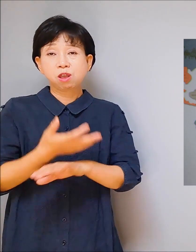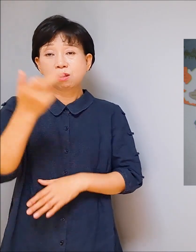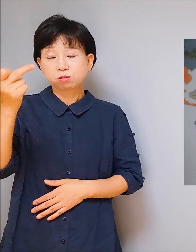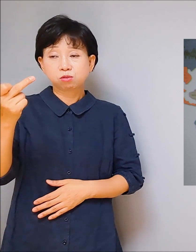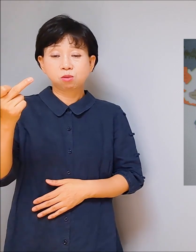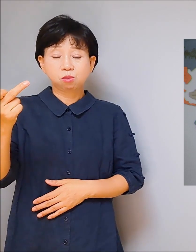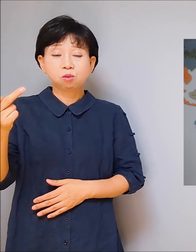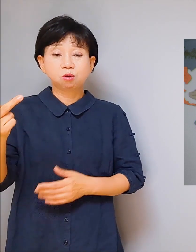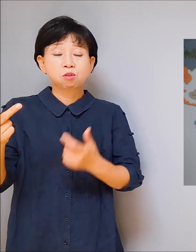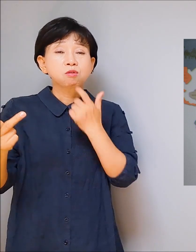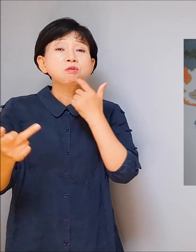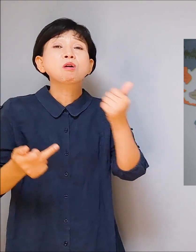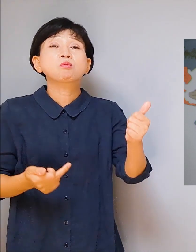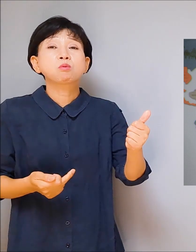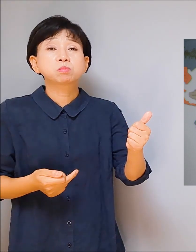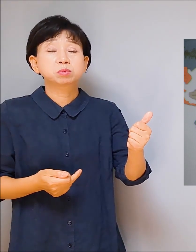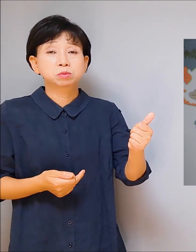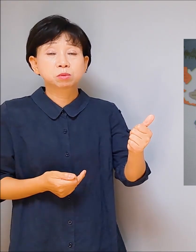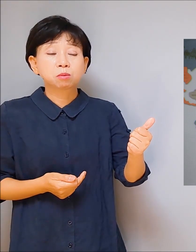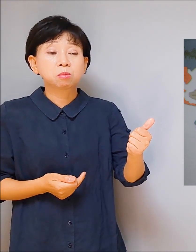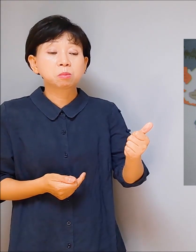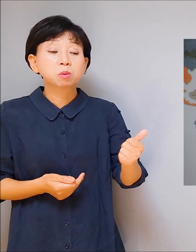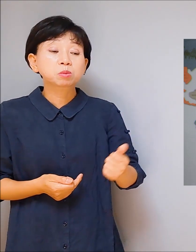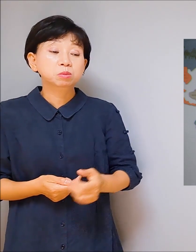치고 400명 어떡하죠?